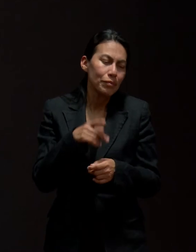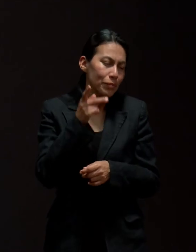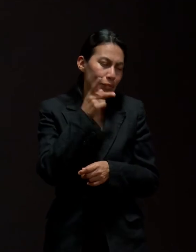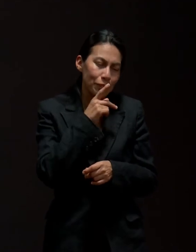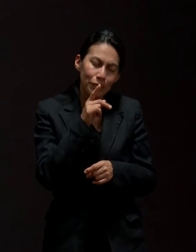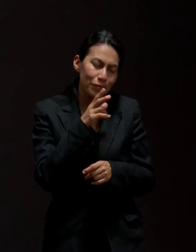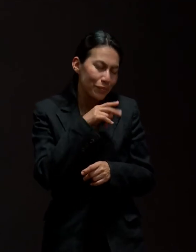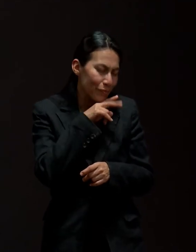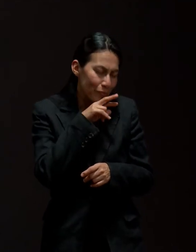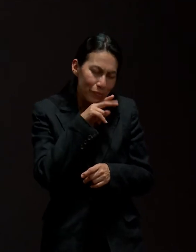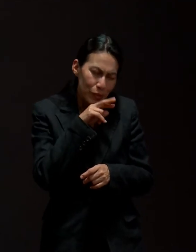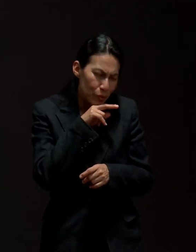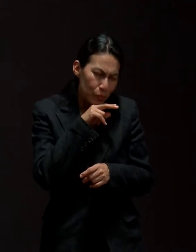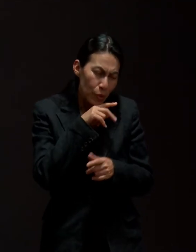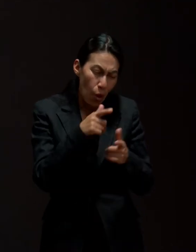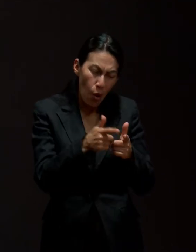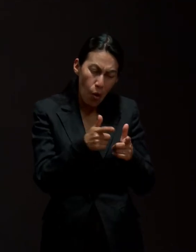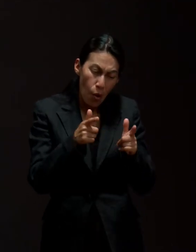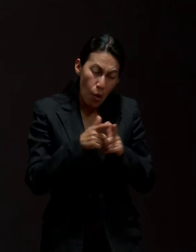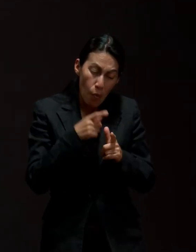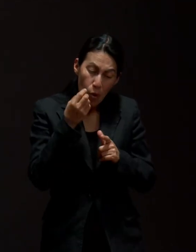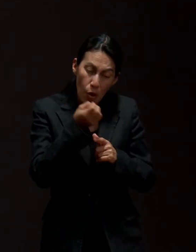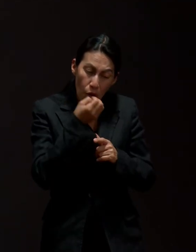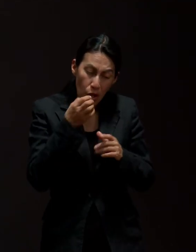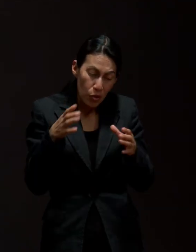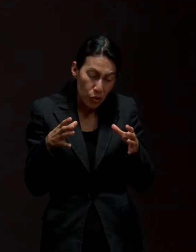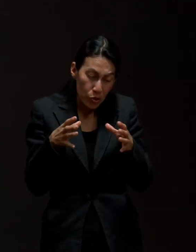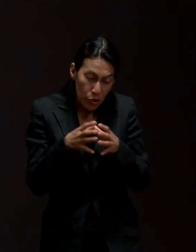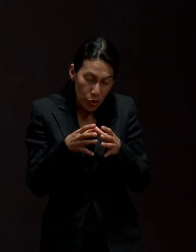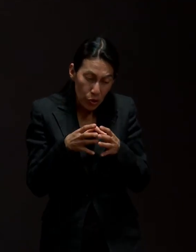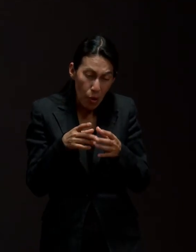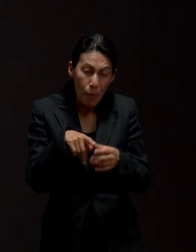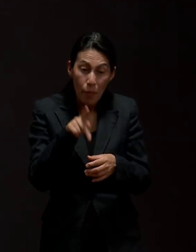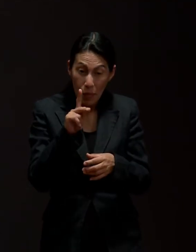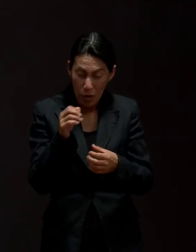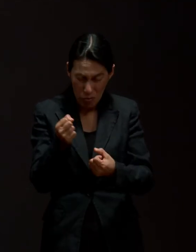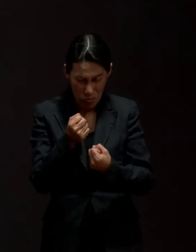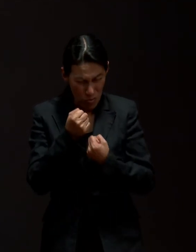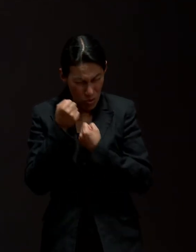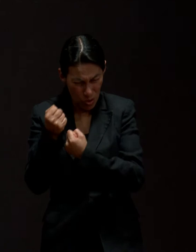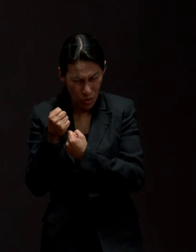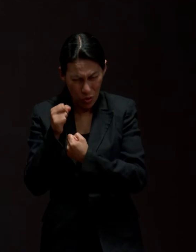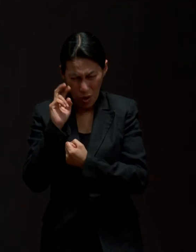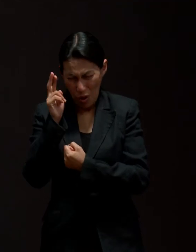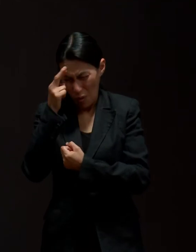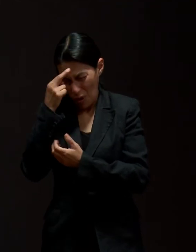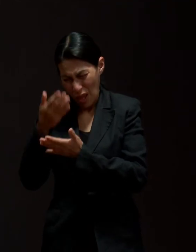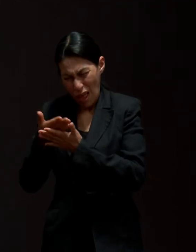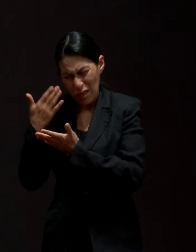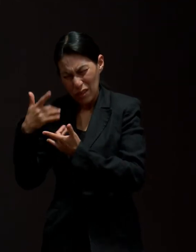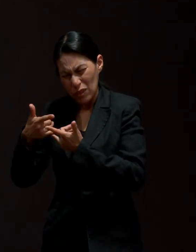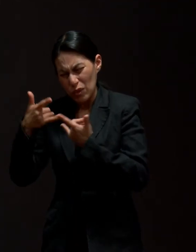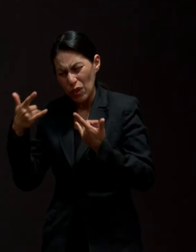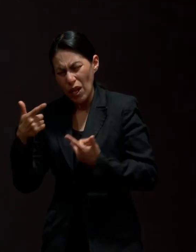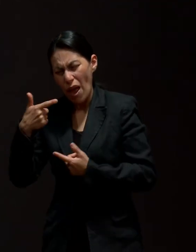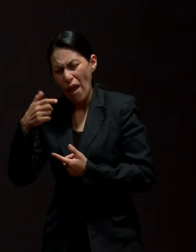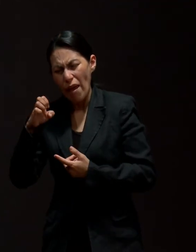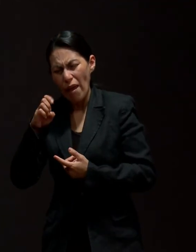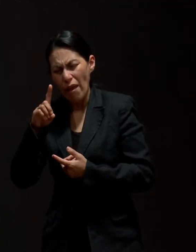chiquito. Me dice, Ceci, no te preocupes. Entonces, los grupos de oración son siempre chiquitos, pero de mucho poder. Acuérdate de Gedeón.